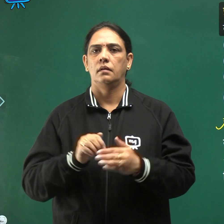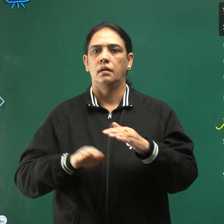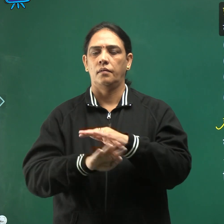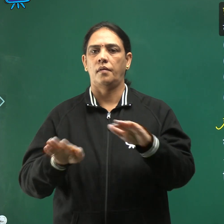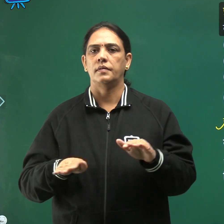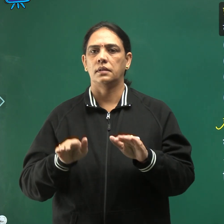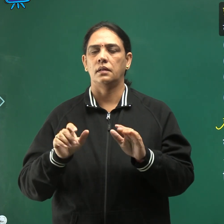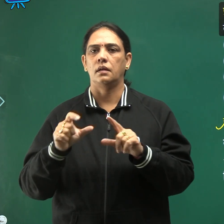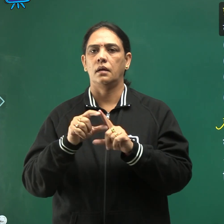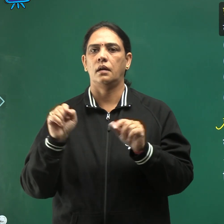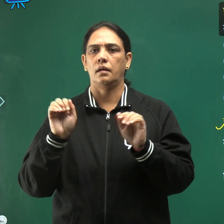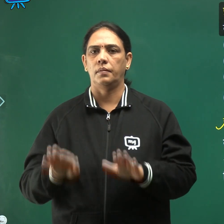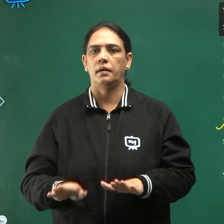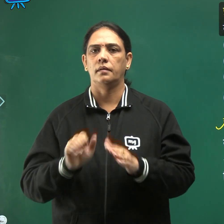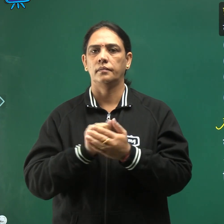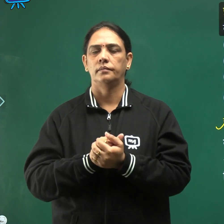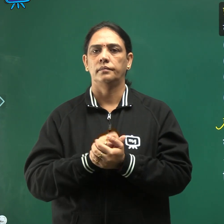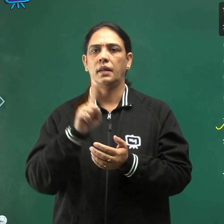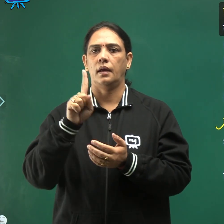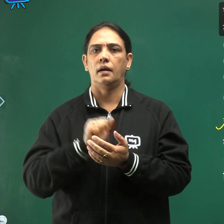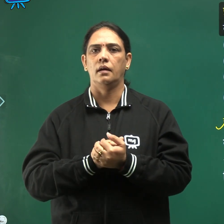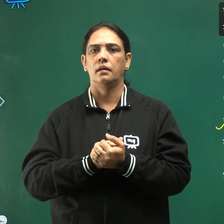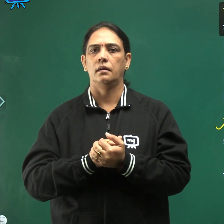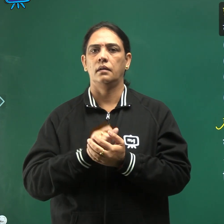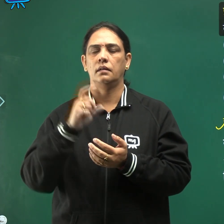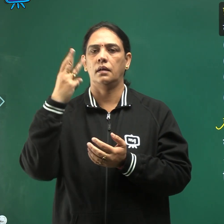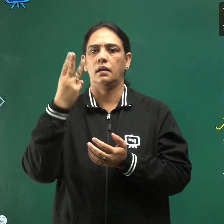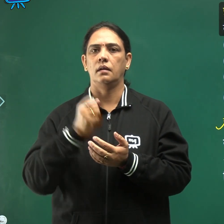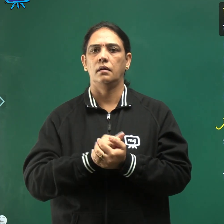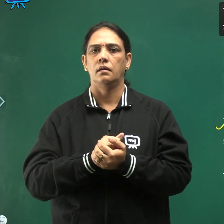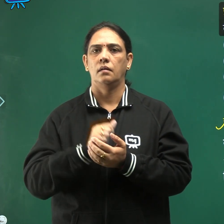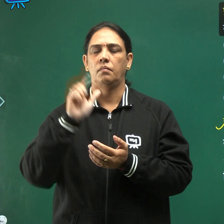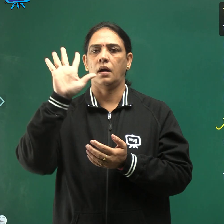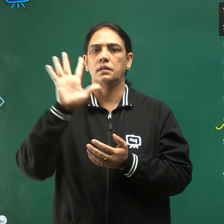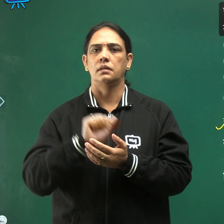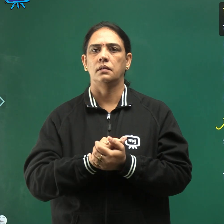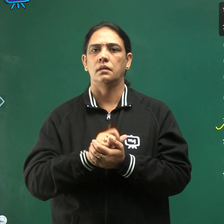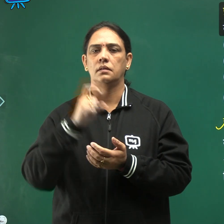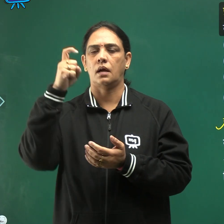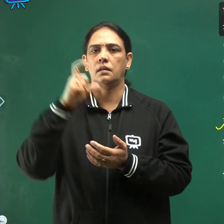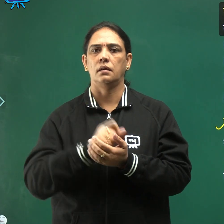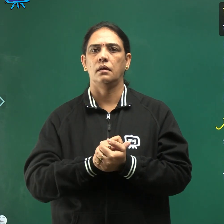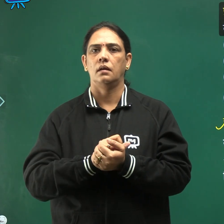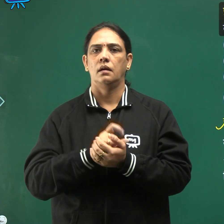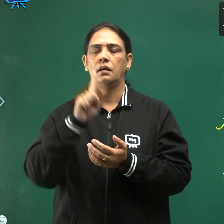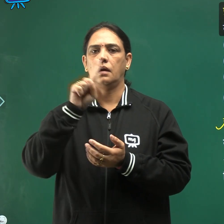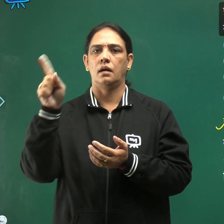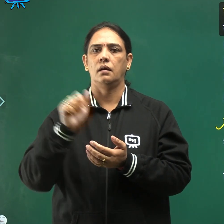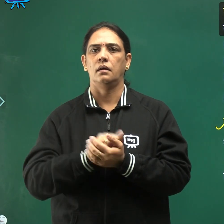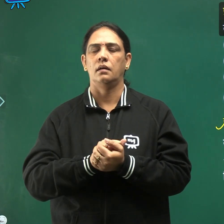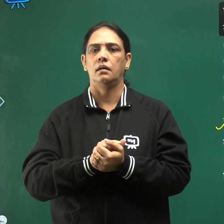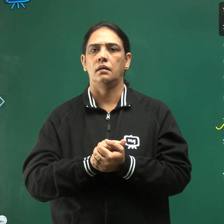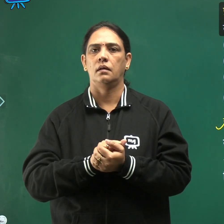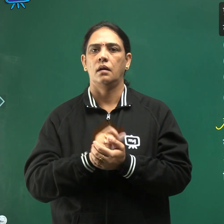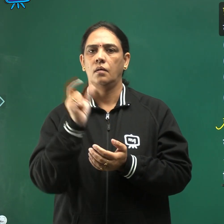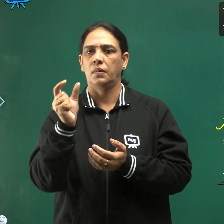व्यवस्थित करने पर 1, 3, 5, 7, 11